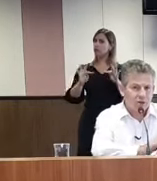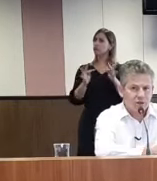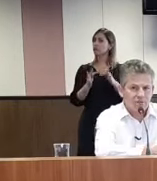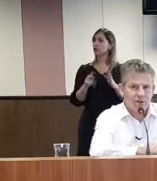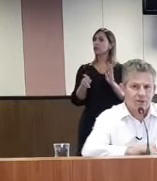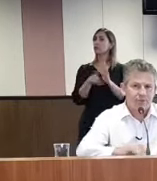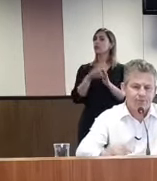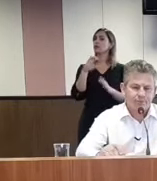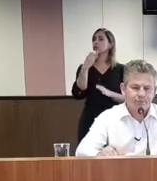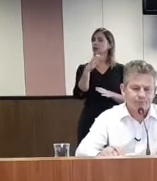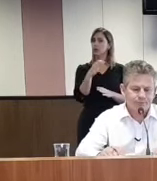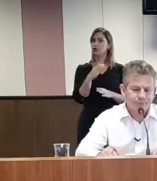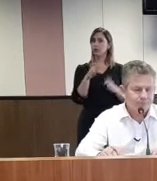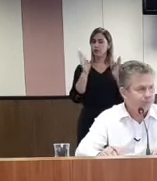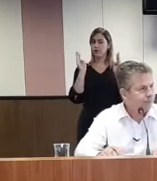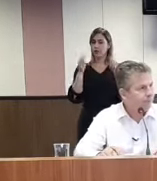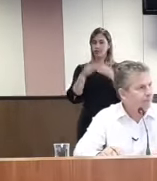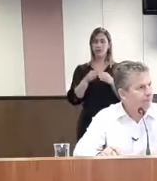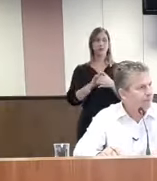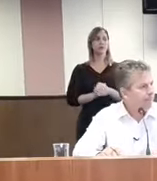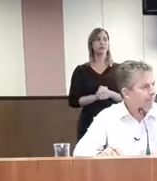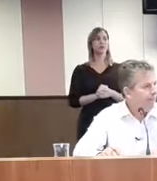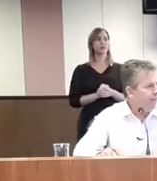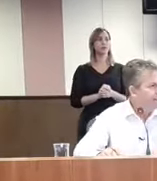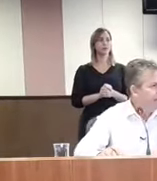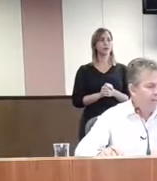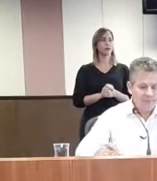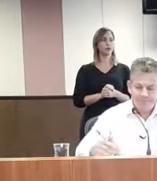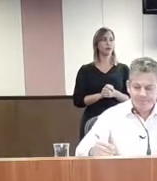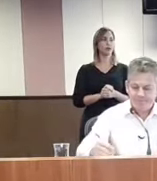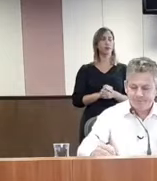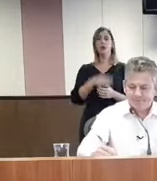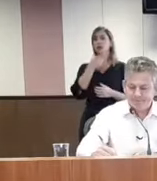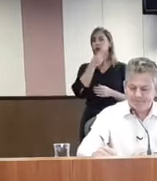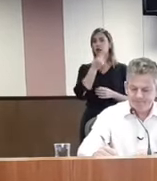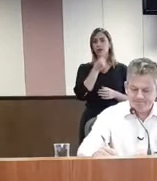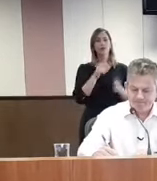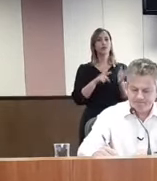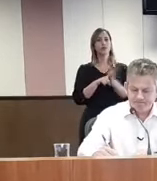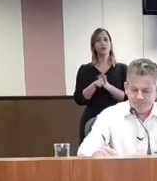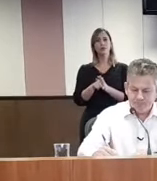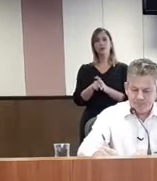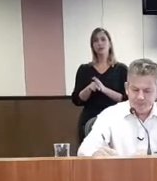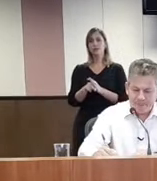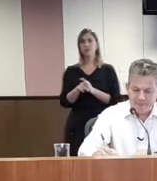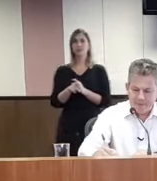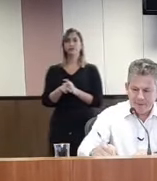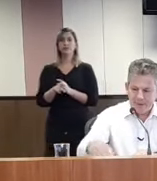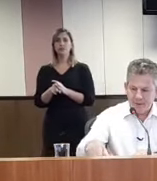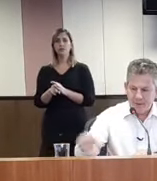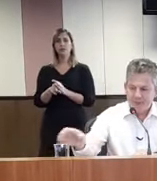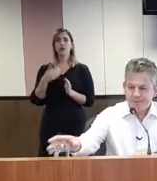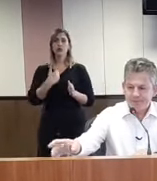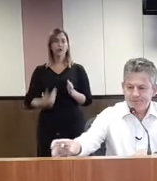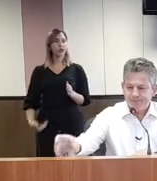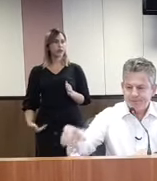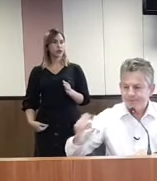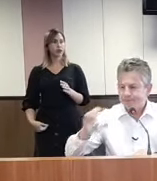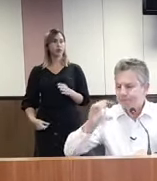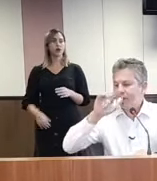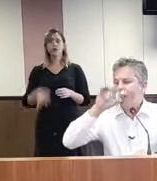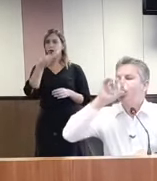recomendações científicas. Celso Garcia, da TV Guaporé, Pontes Lacerda. Governador, na opinião do senhor, o governo federal deveria ter